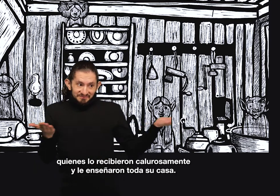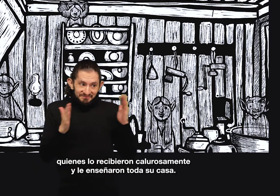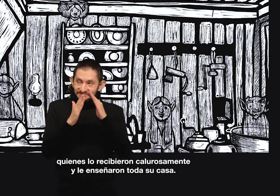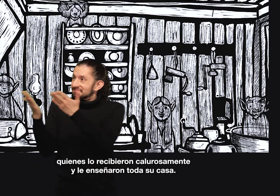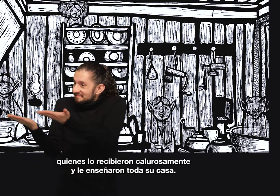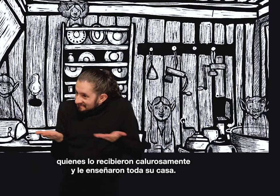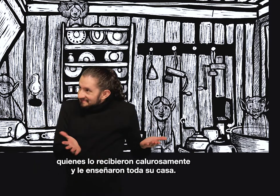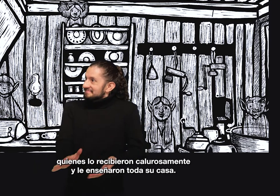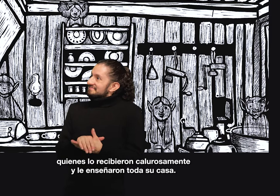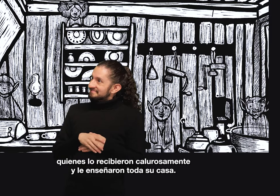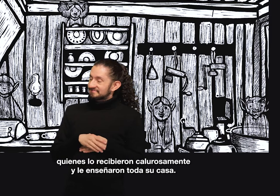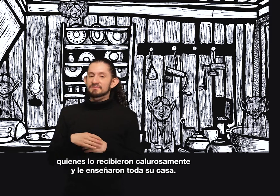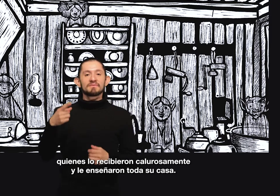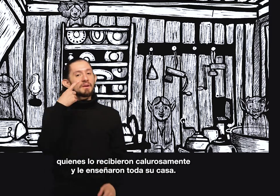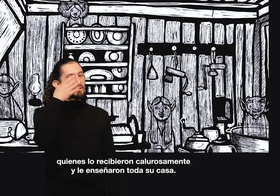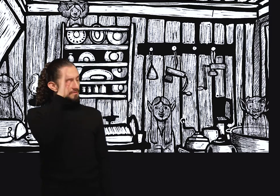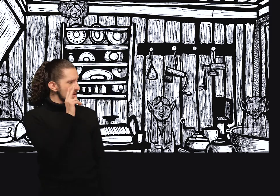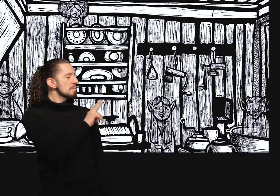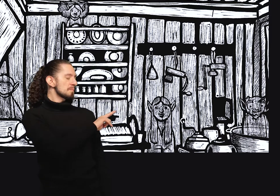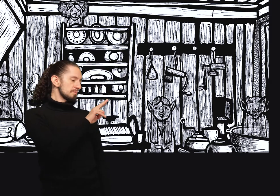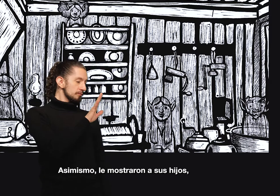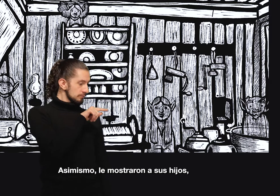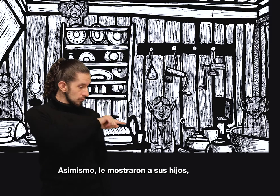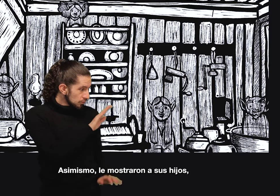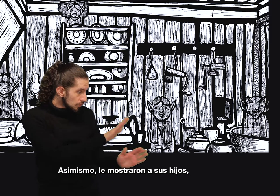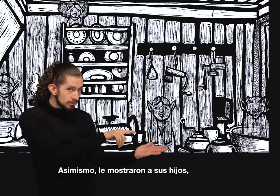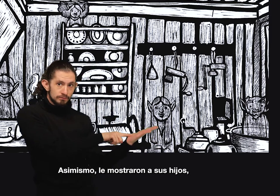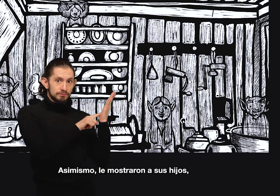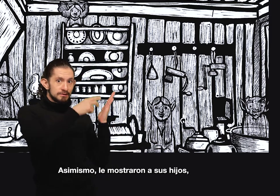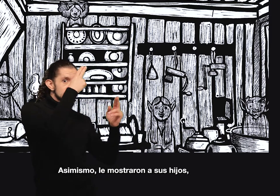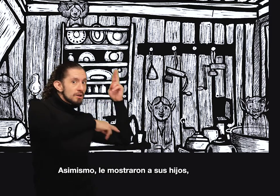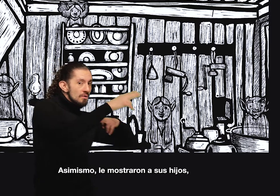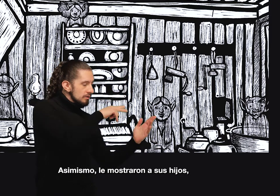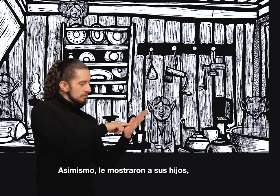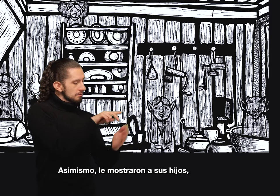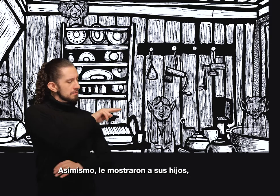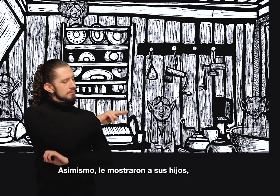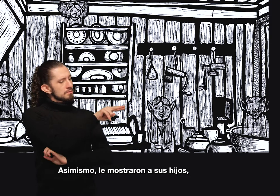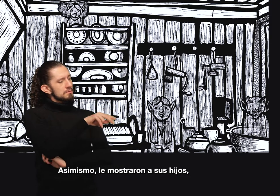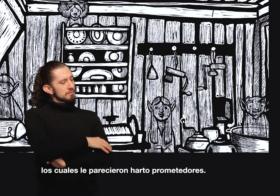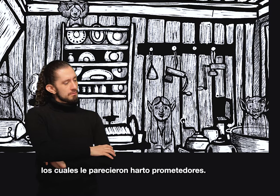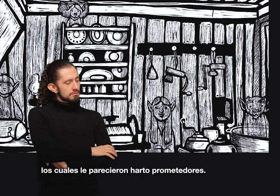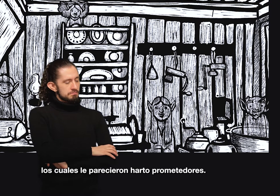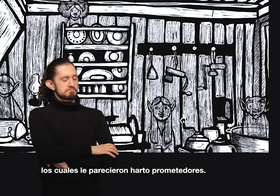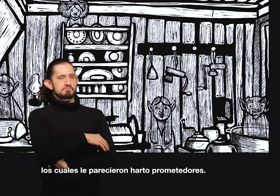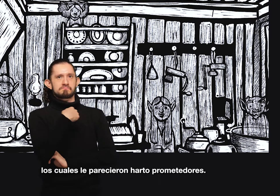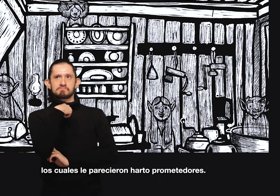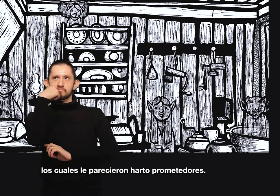y le enseñaron toda su casa. Asimismo, le mostraron a sus hijos, los cuales le parecieron